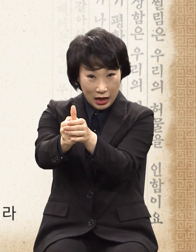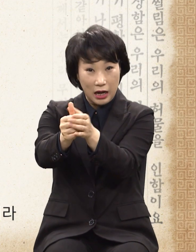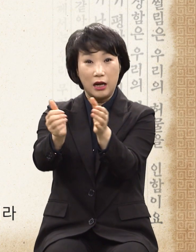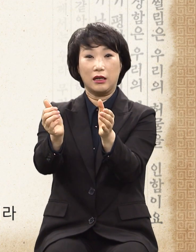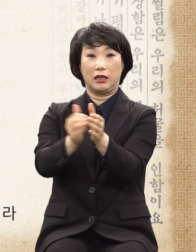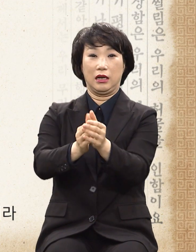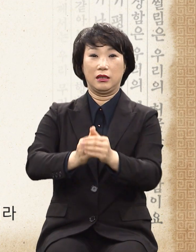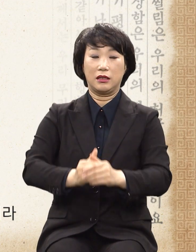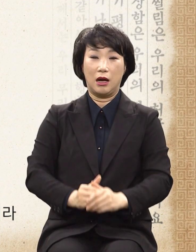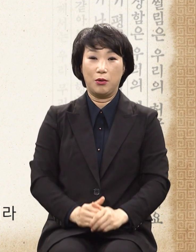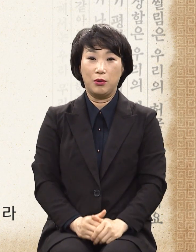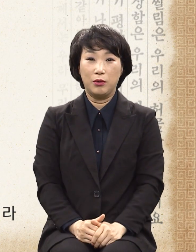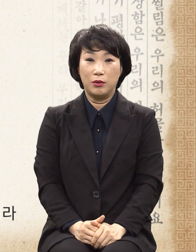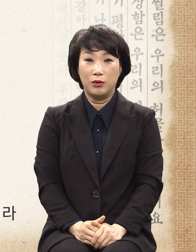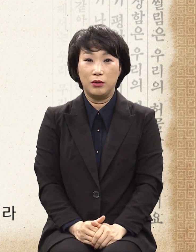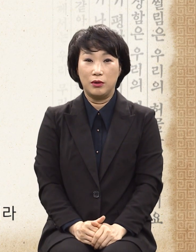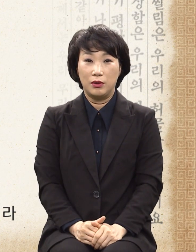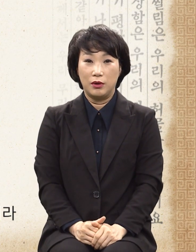담당시키셨도다.